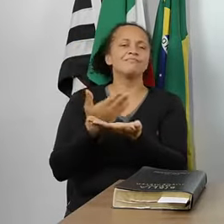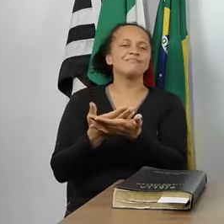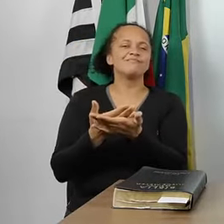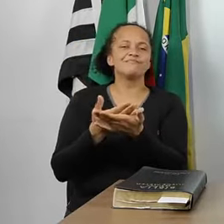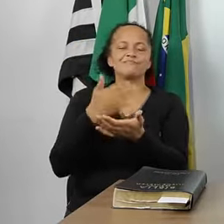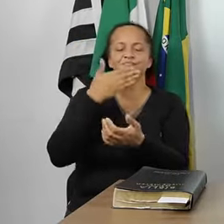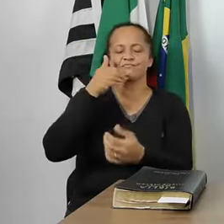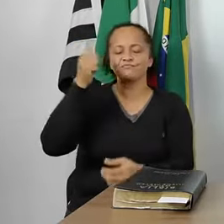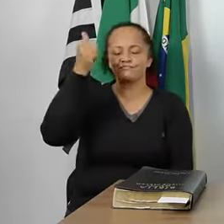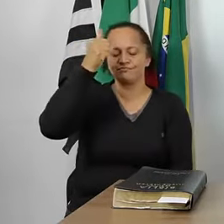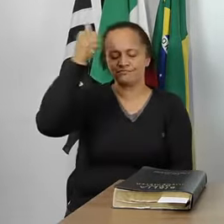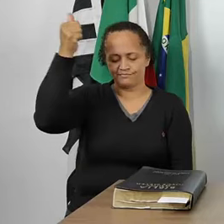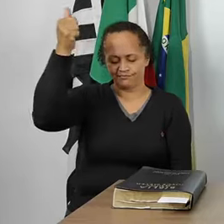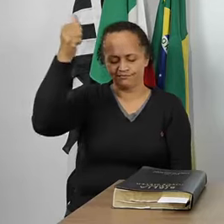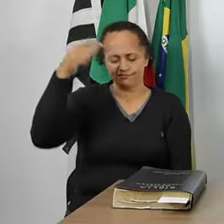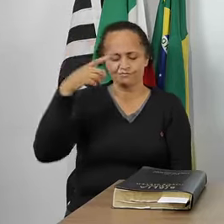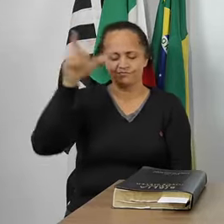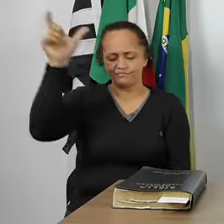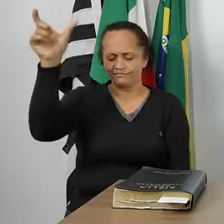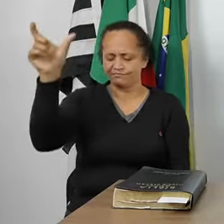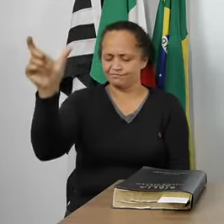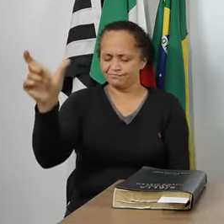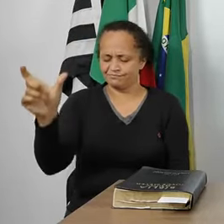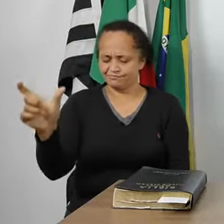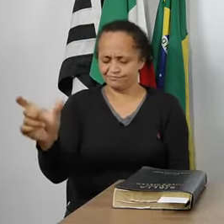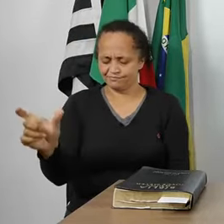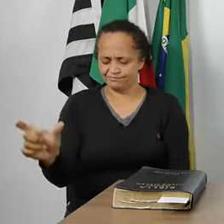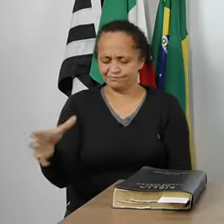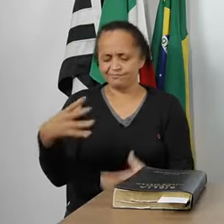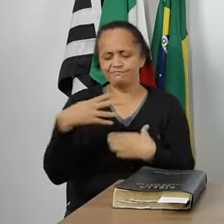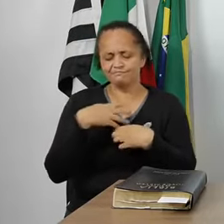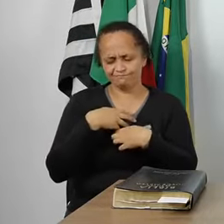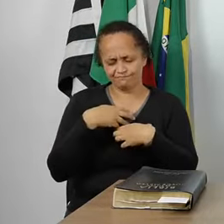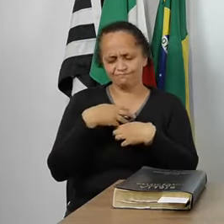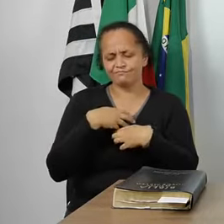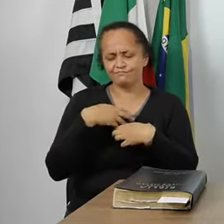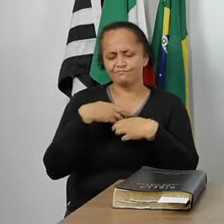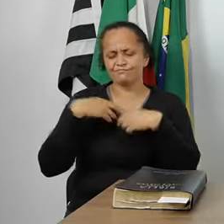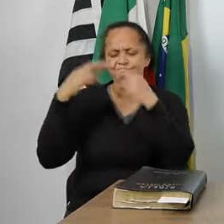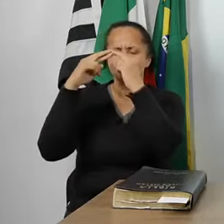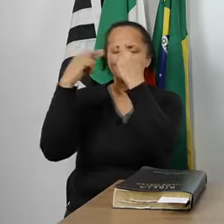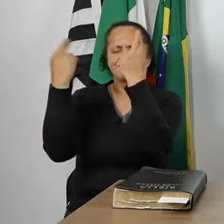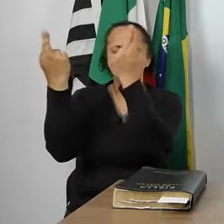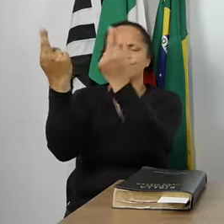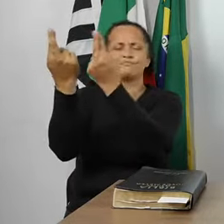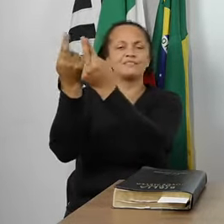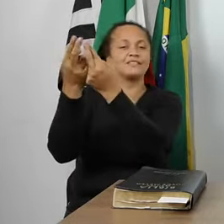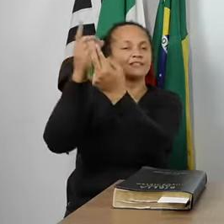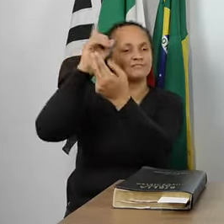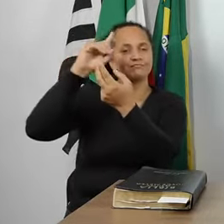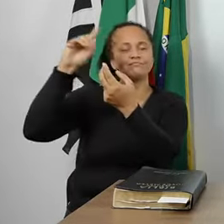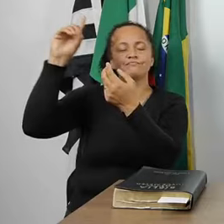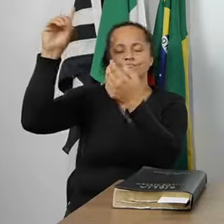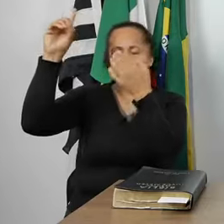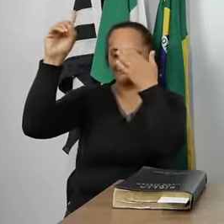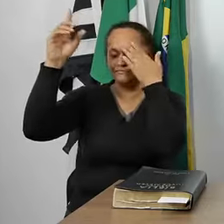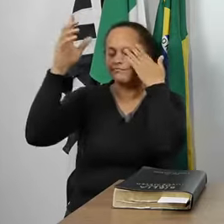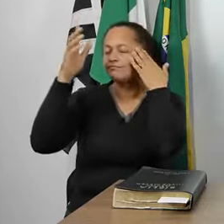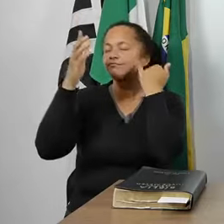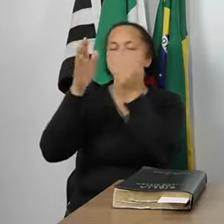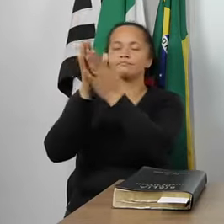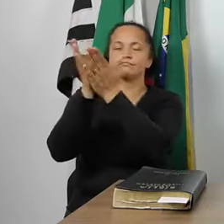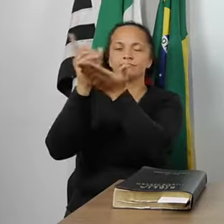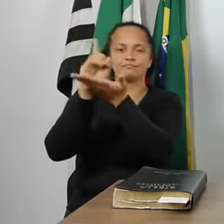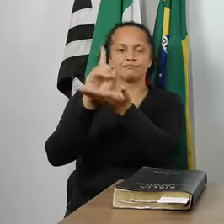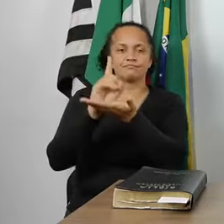Pai. Nos colocar diante de Ti e receber a porção do Teu reino, do alimento espiritual que precisamos, que é a Sua palavra. Nós